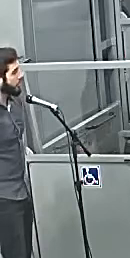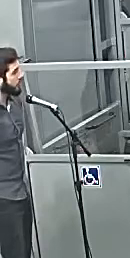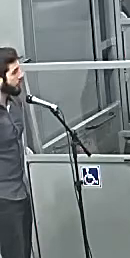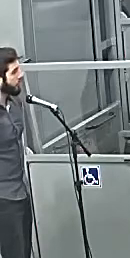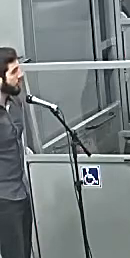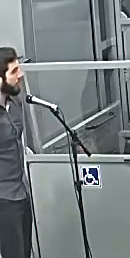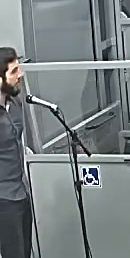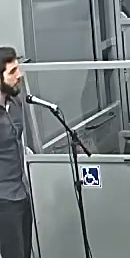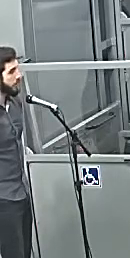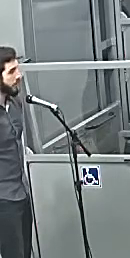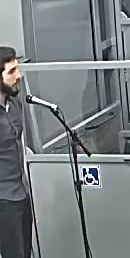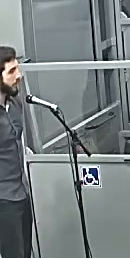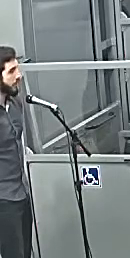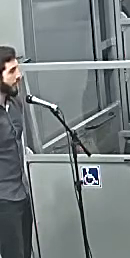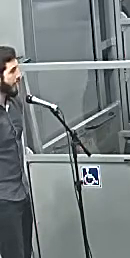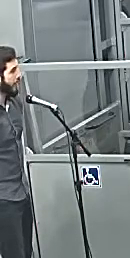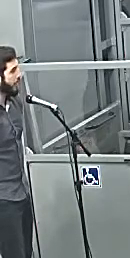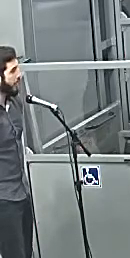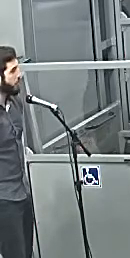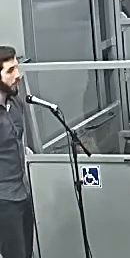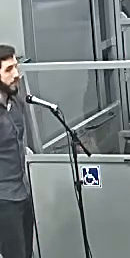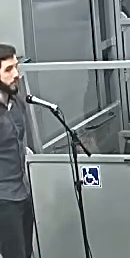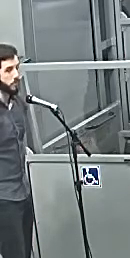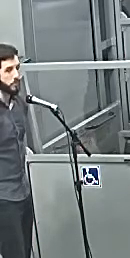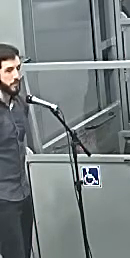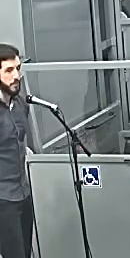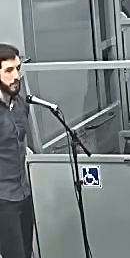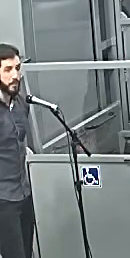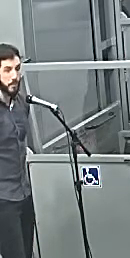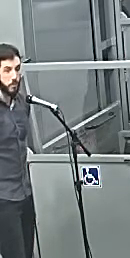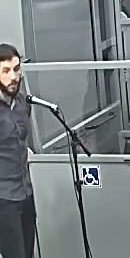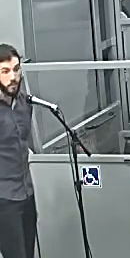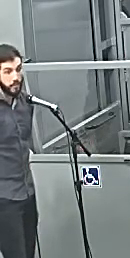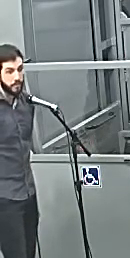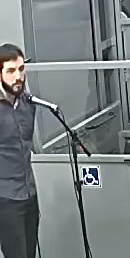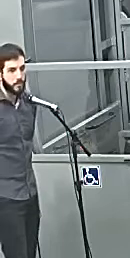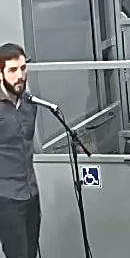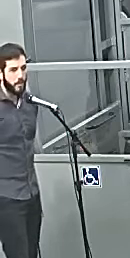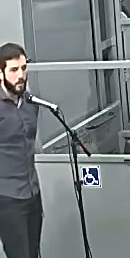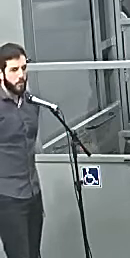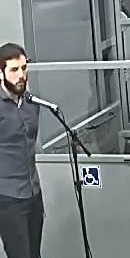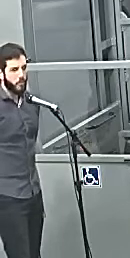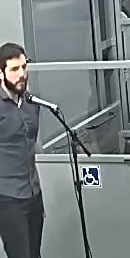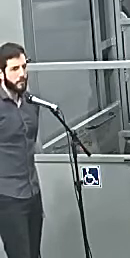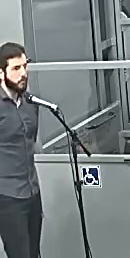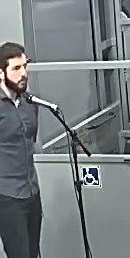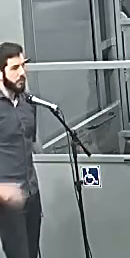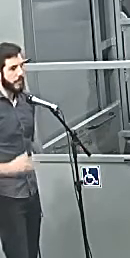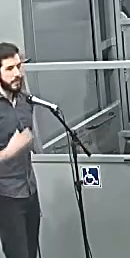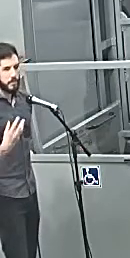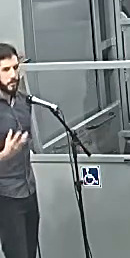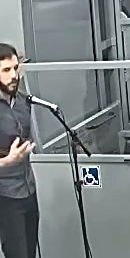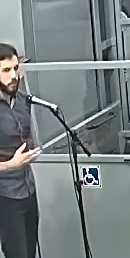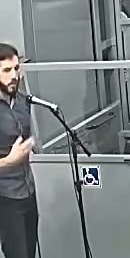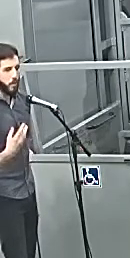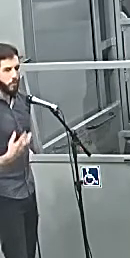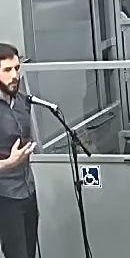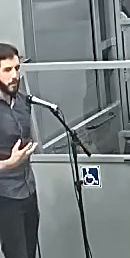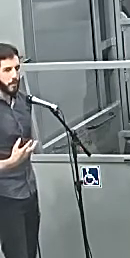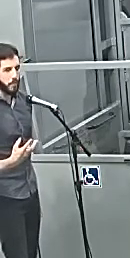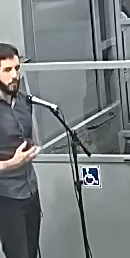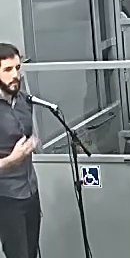nossa história a gente foi indicado que a educação tinha que ser bilíngüe inglês por uma questão de interesse internacional